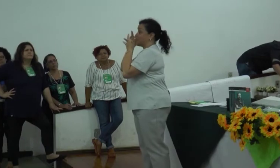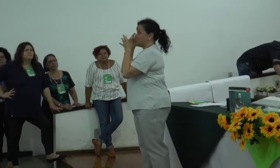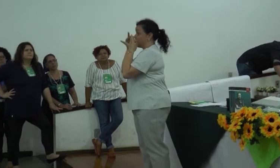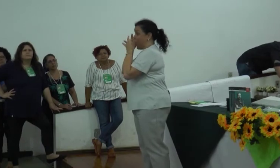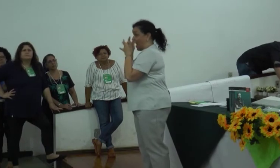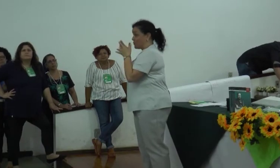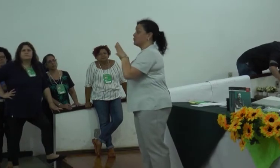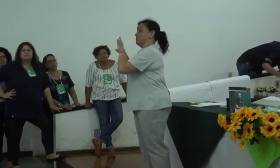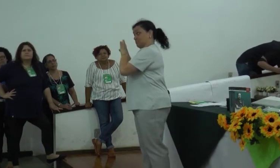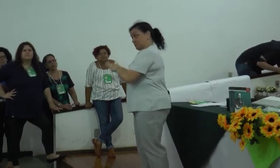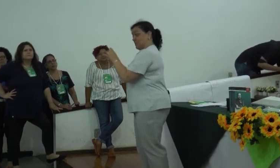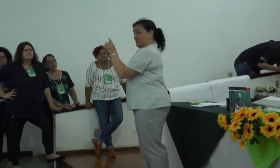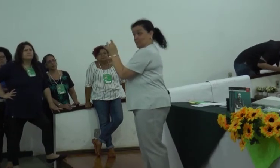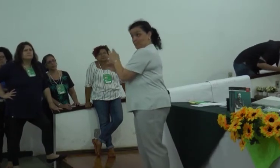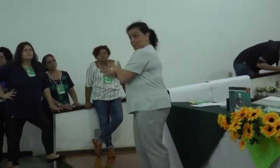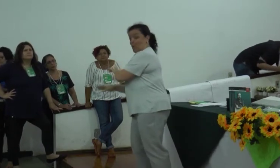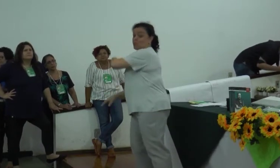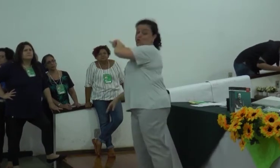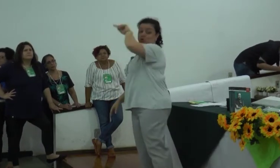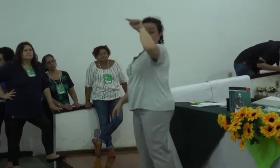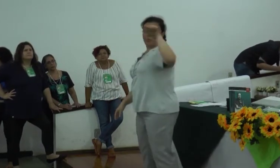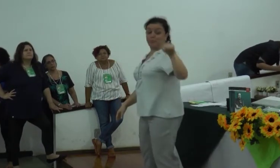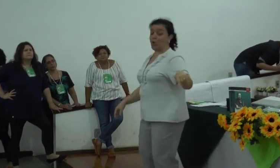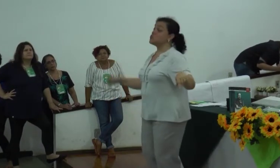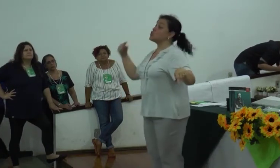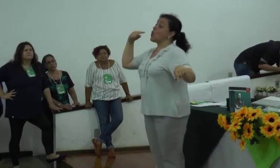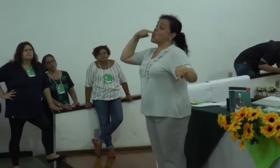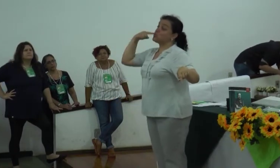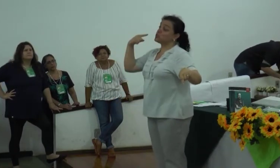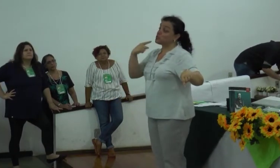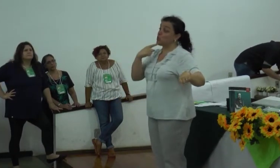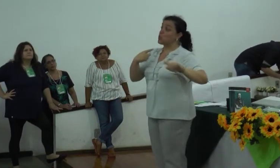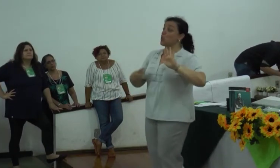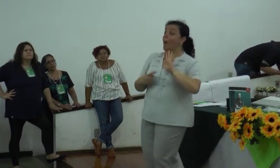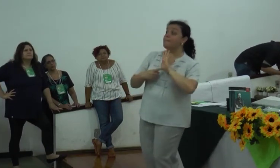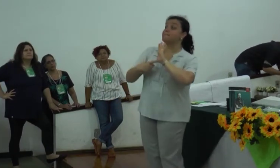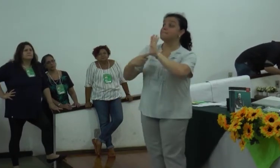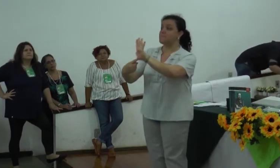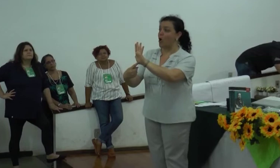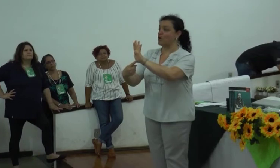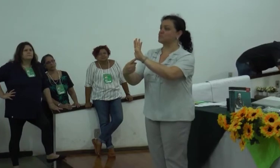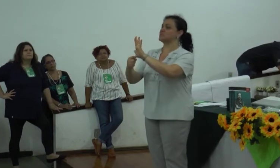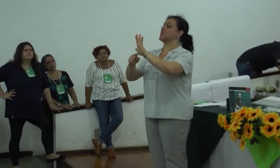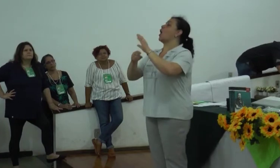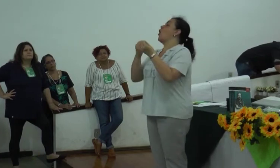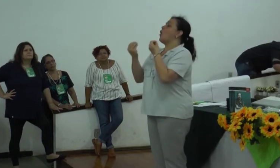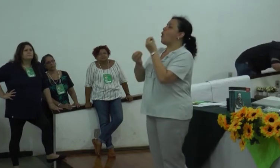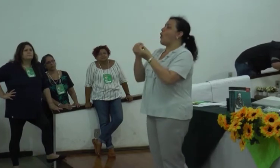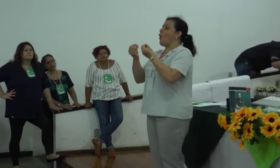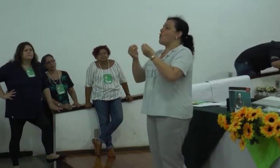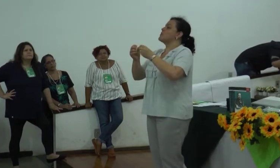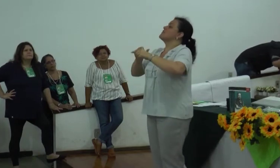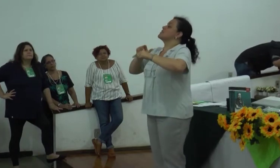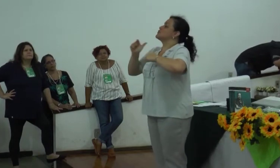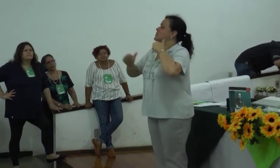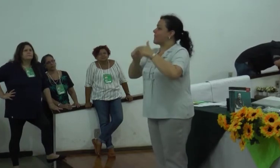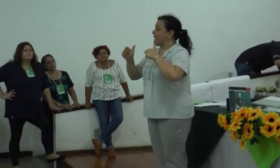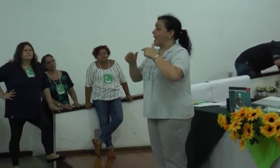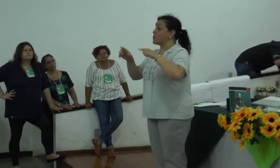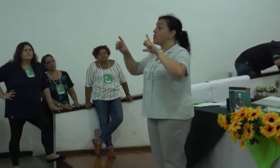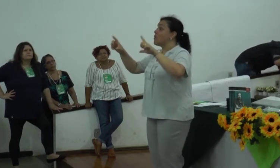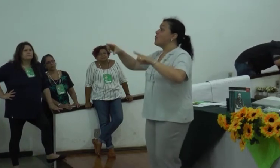E também a teatralização é importante. E o grupo de surdos